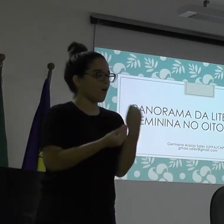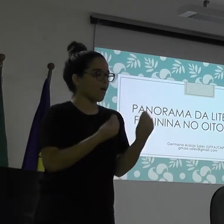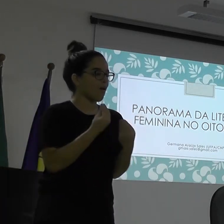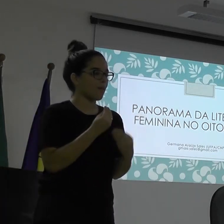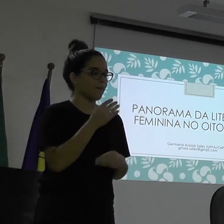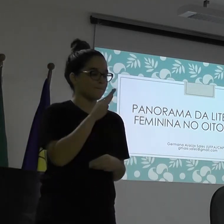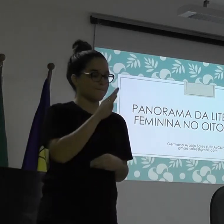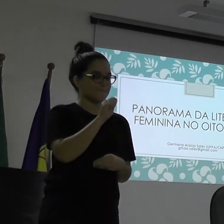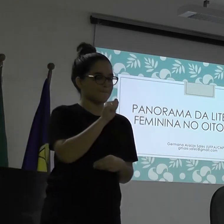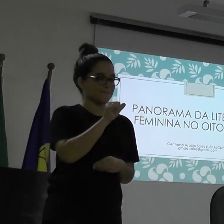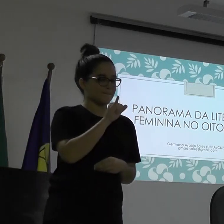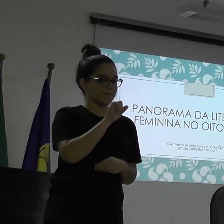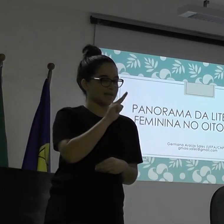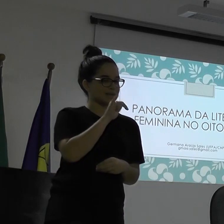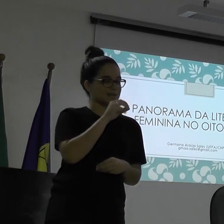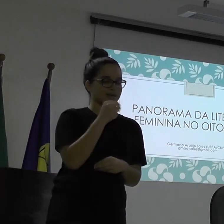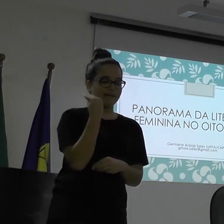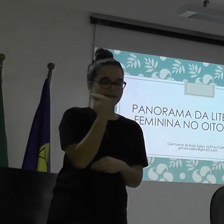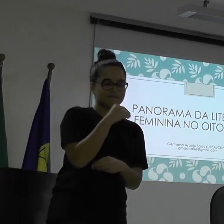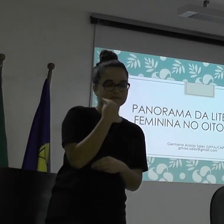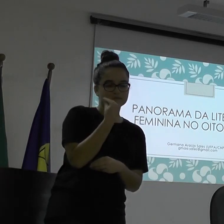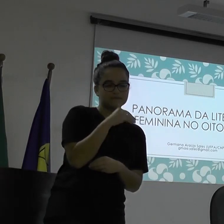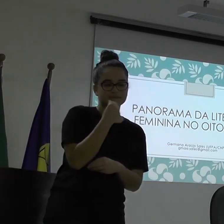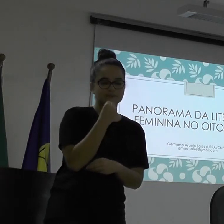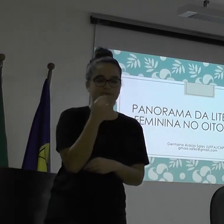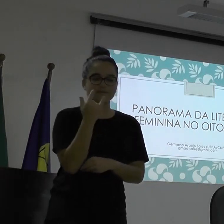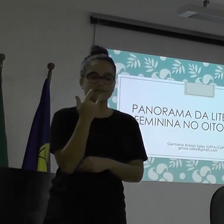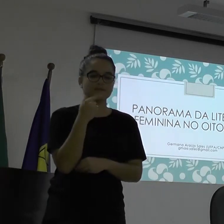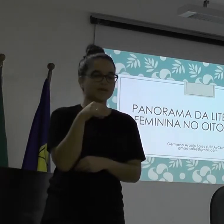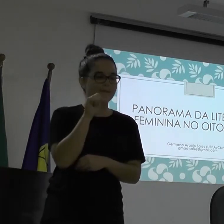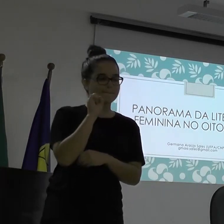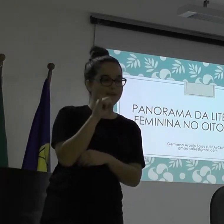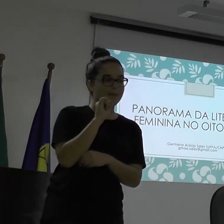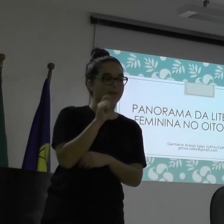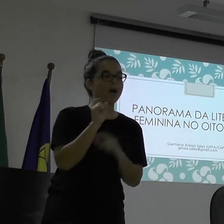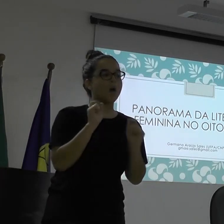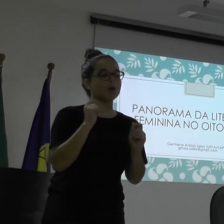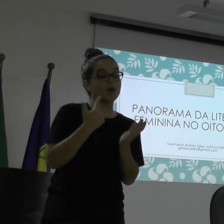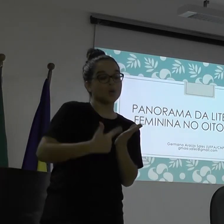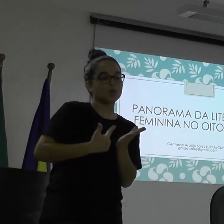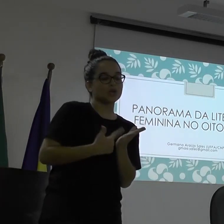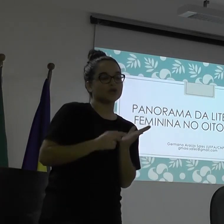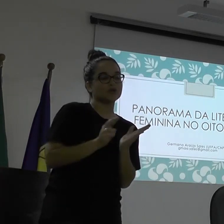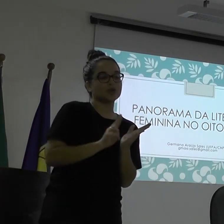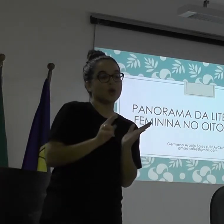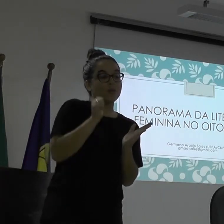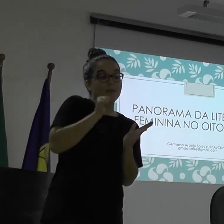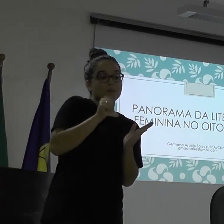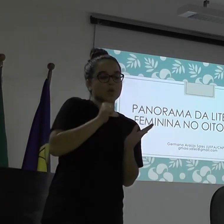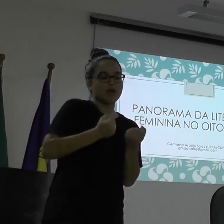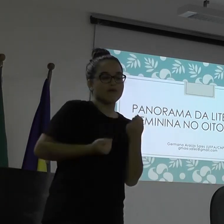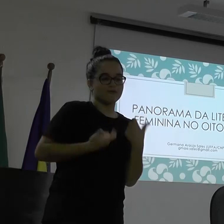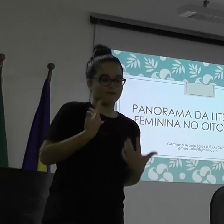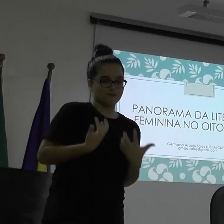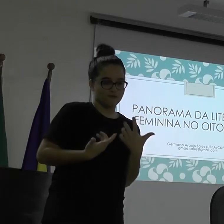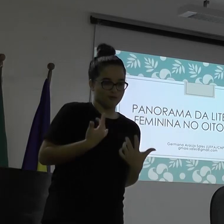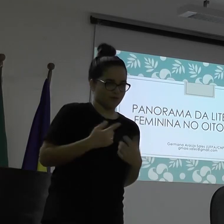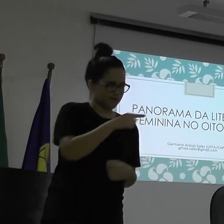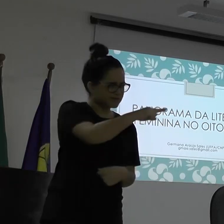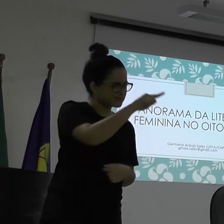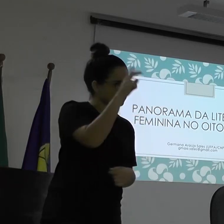do Basílio com a Luísa é um livro. Chama A Mulher em Fogo. Não sei se vocês lembram